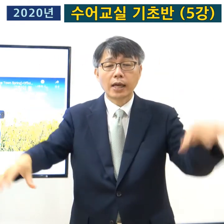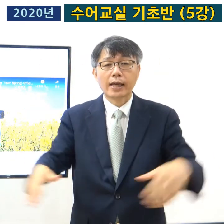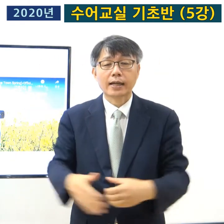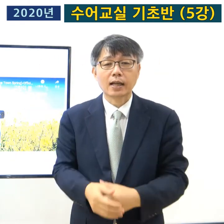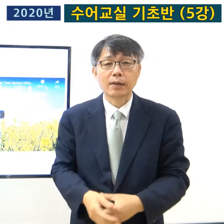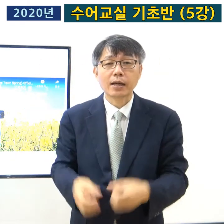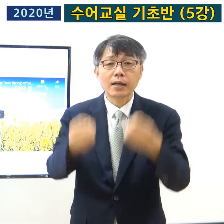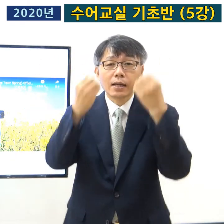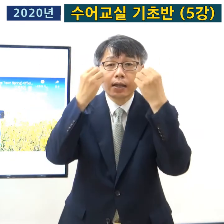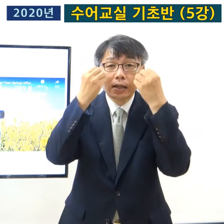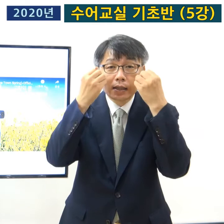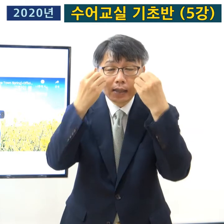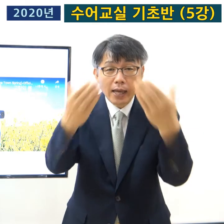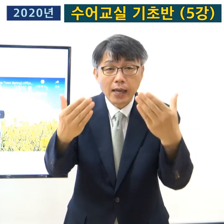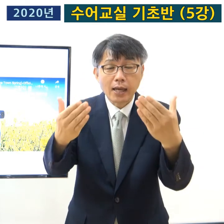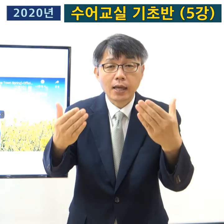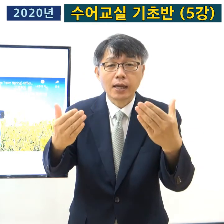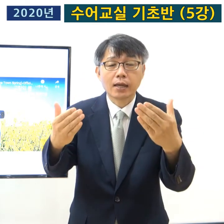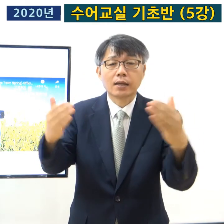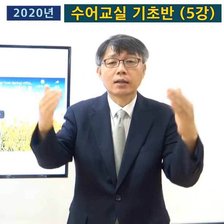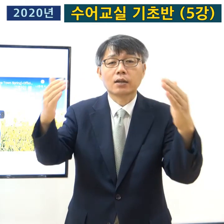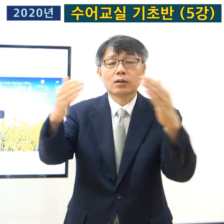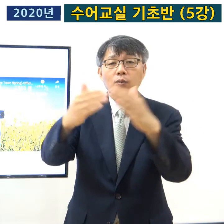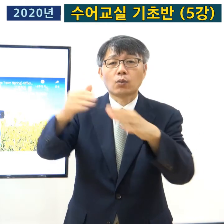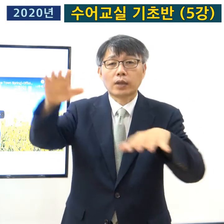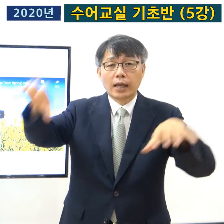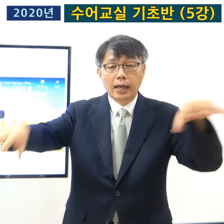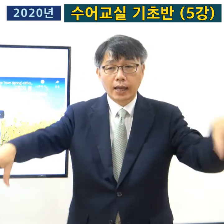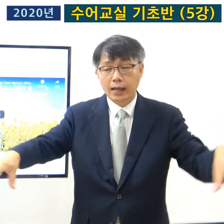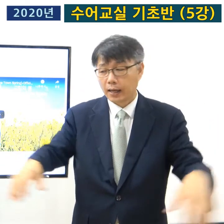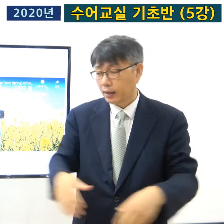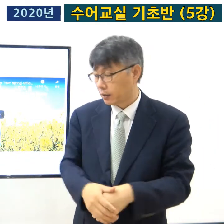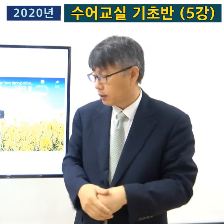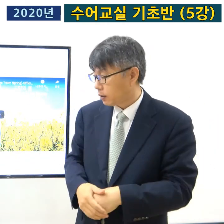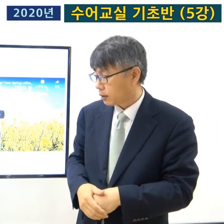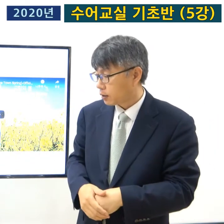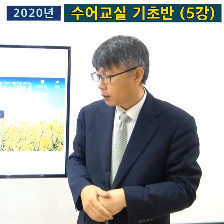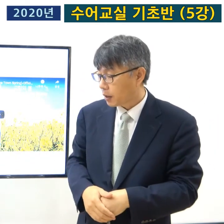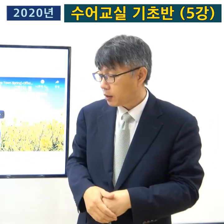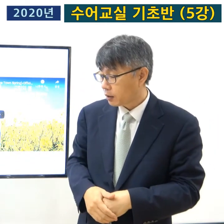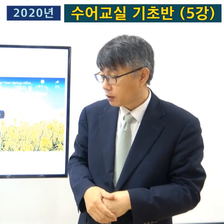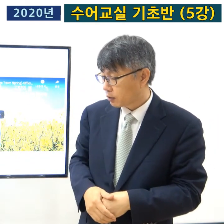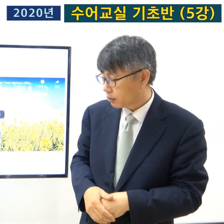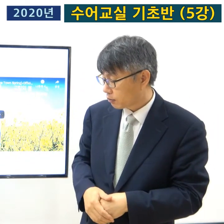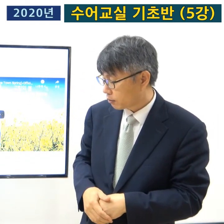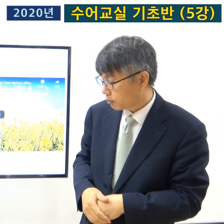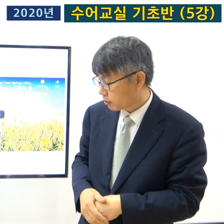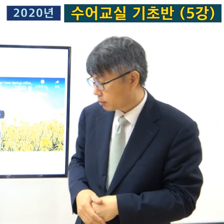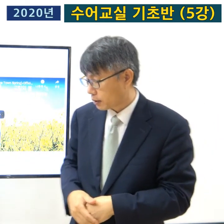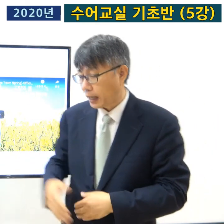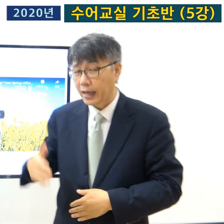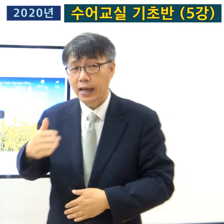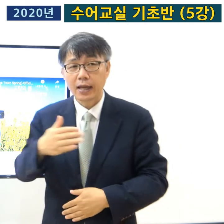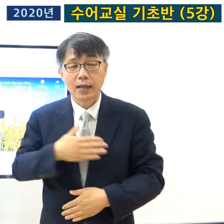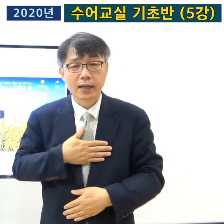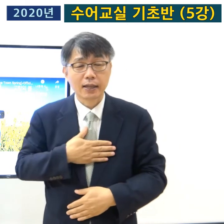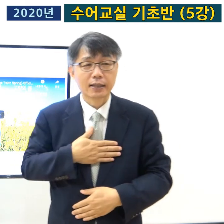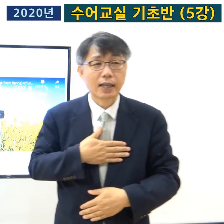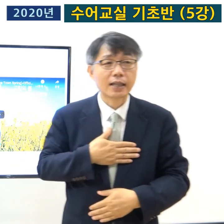동네. 그 다음에 새 동네. 그 다음에 나의 옛날은